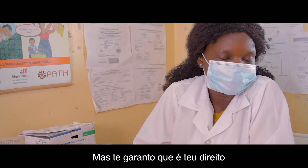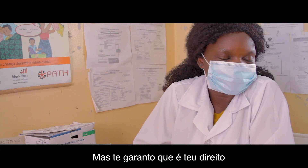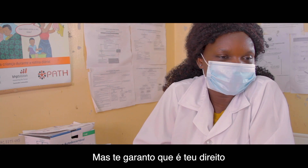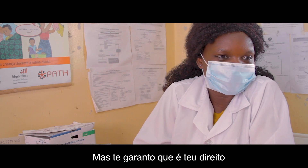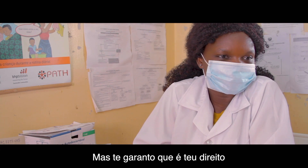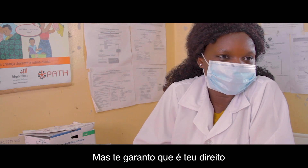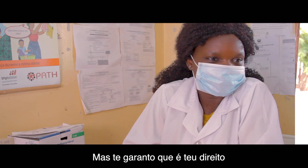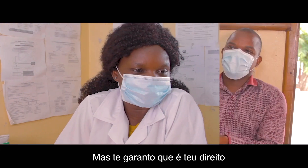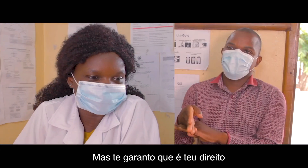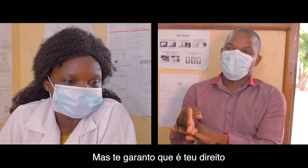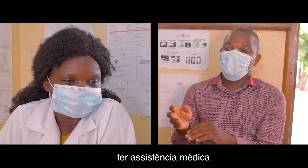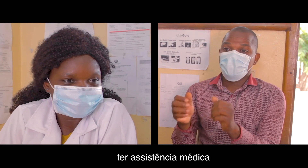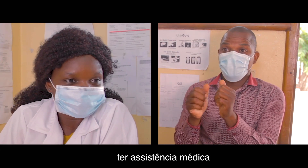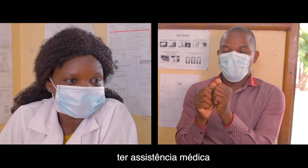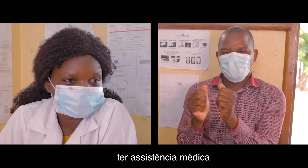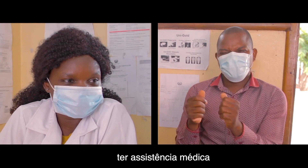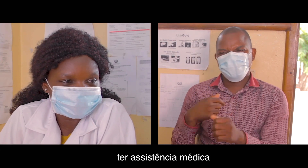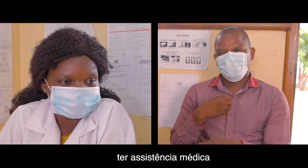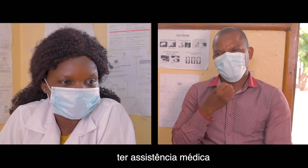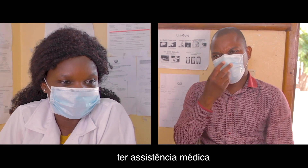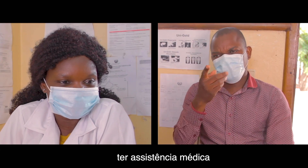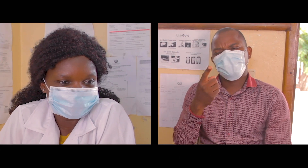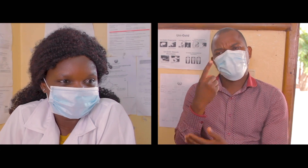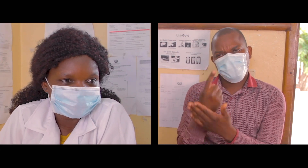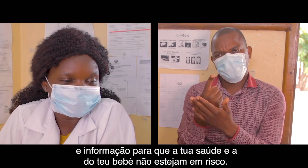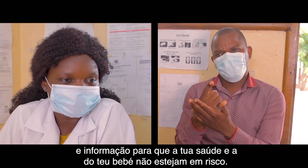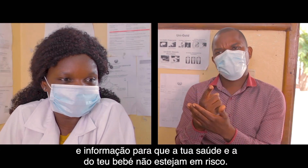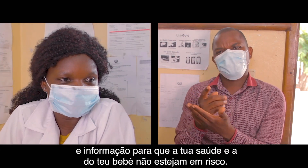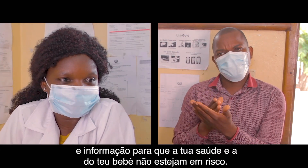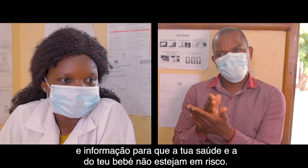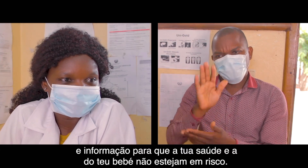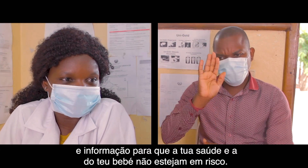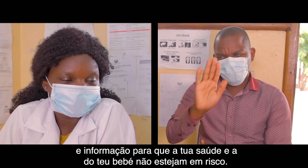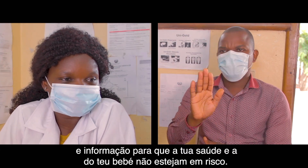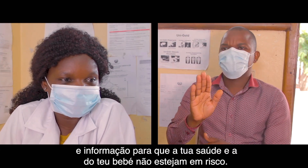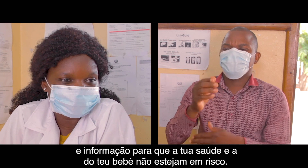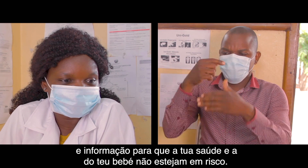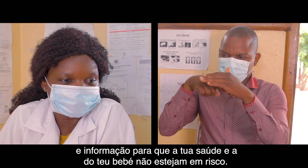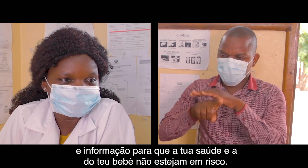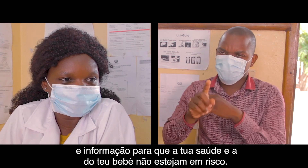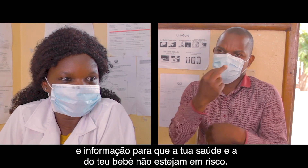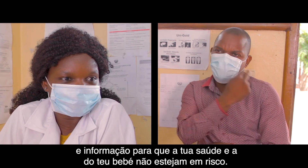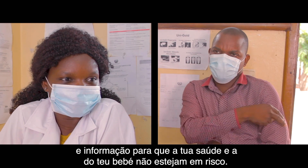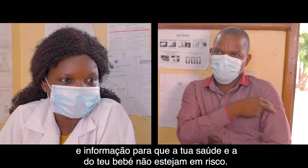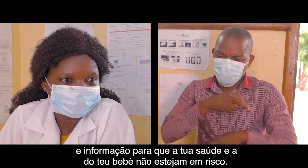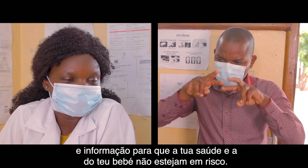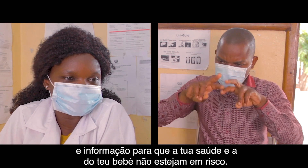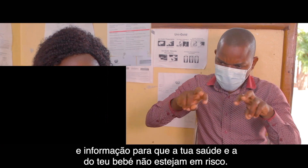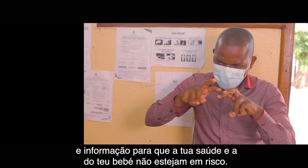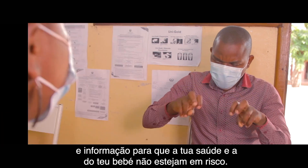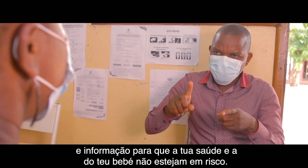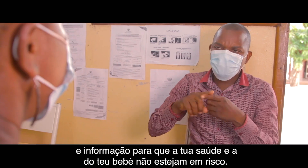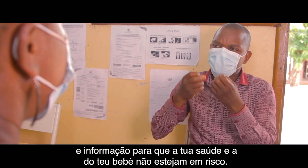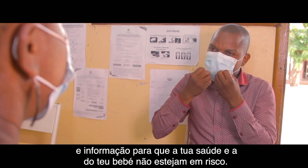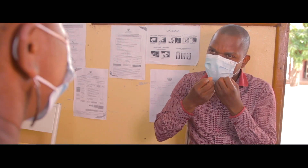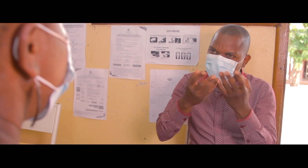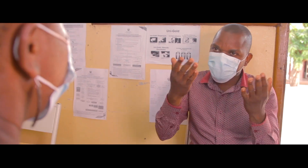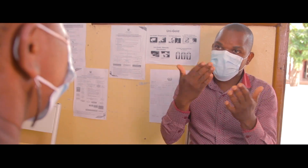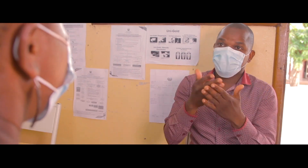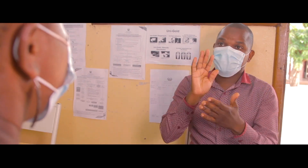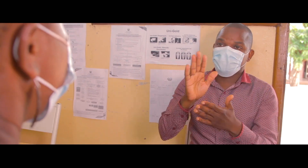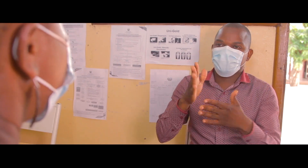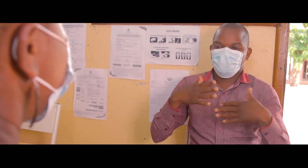Mas te garanto que é teu direito ter assistência médica e informação para que a tua saúde e do teu bebê não estejam em